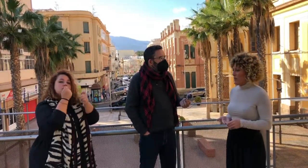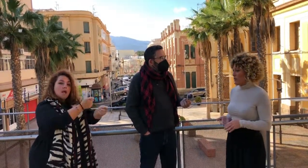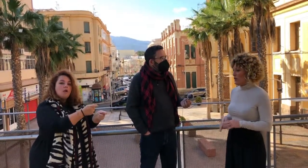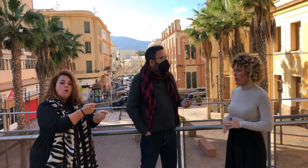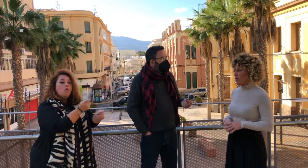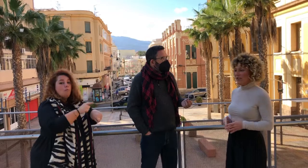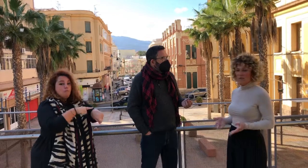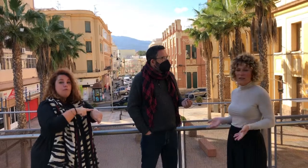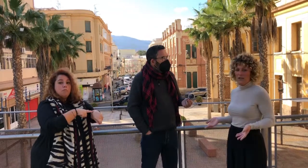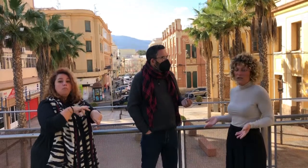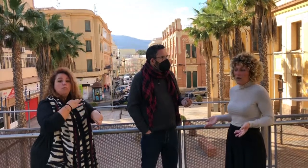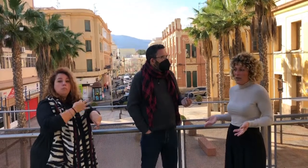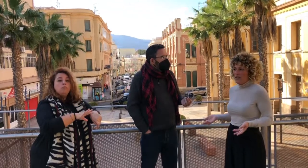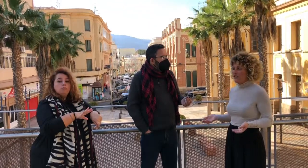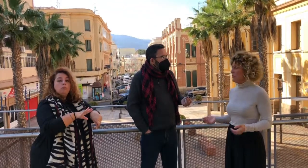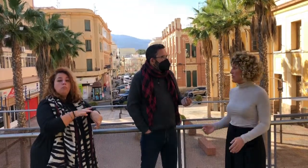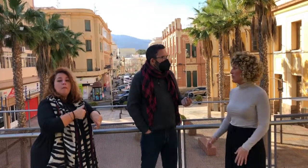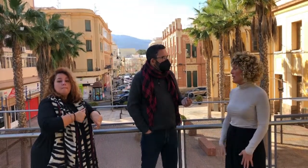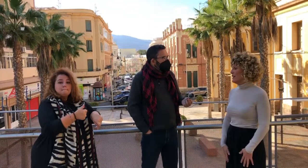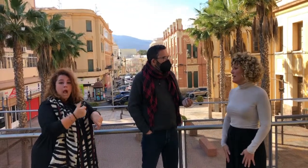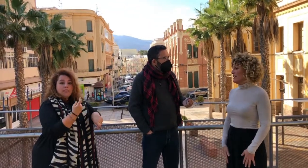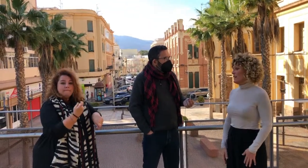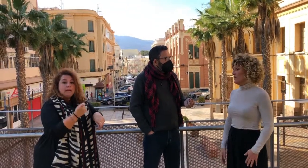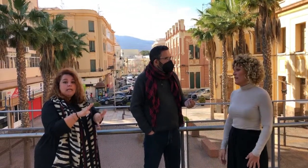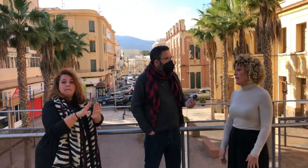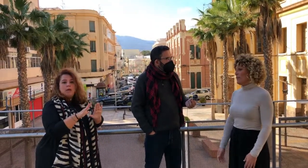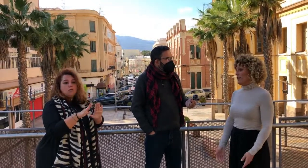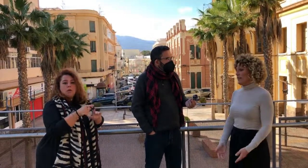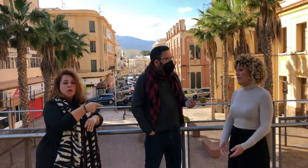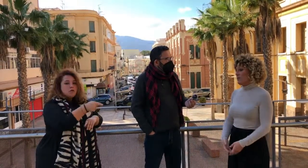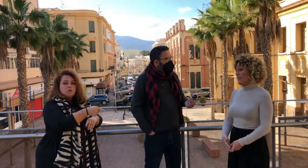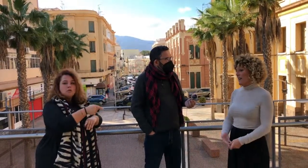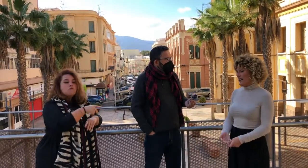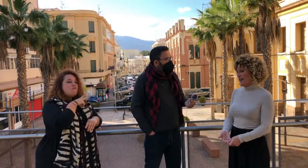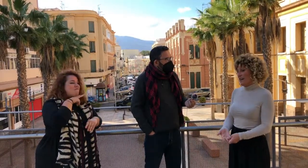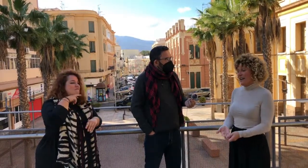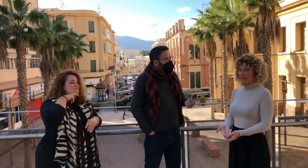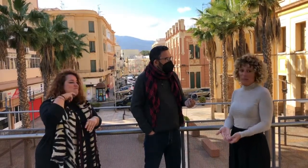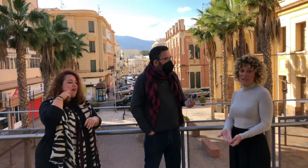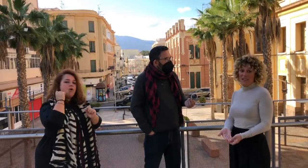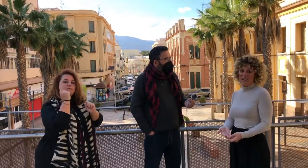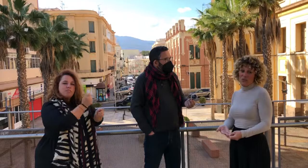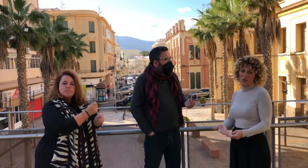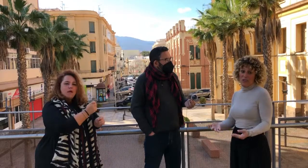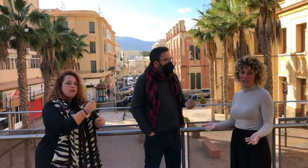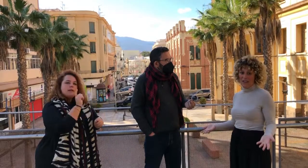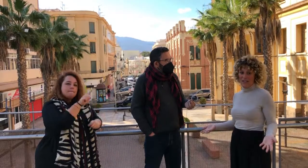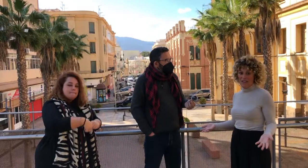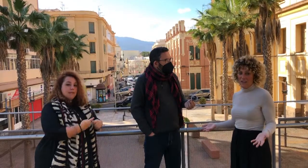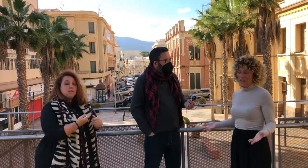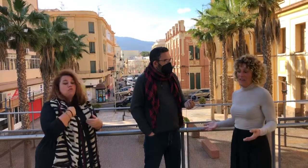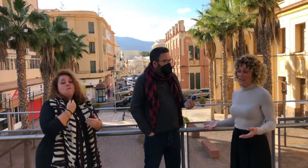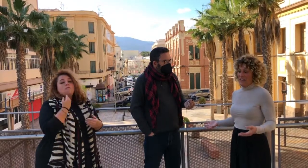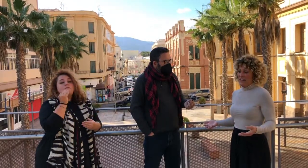tiempo, pero son iguales de válidos que cualquier otra persona. Y también, pues, quería llamar a la familia y a la